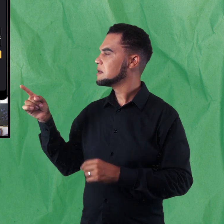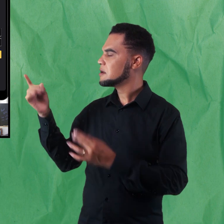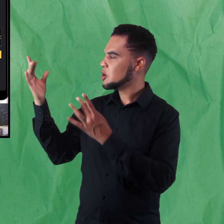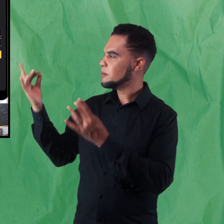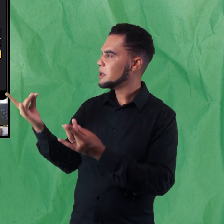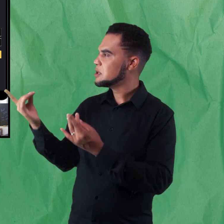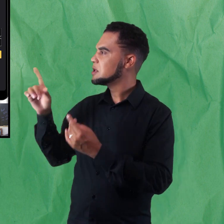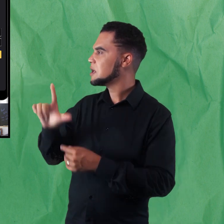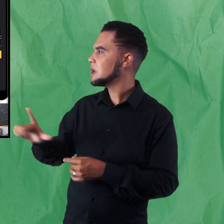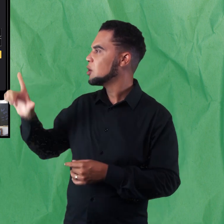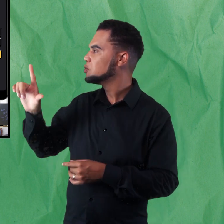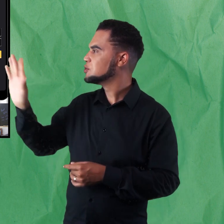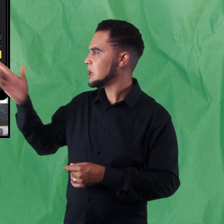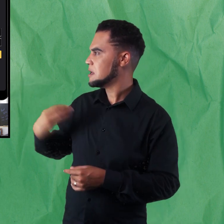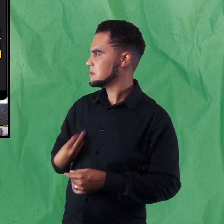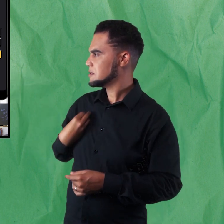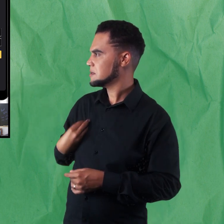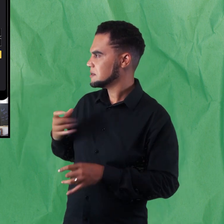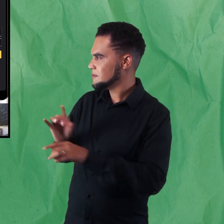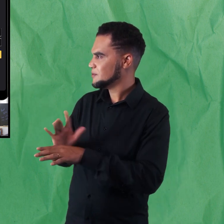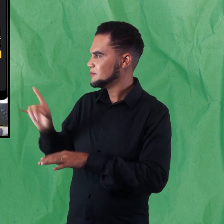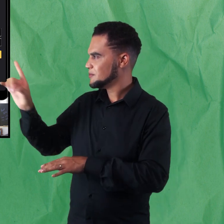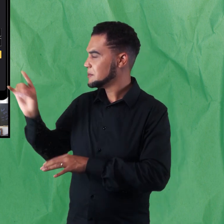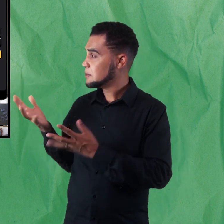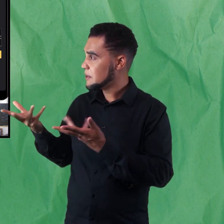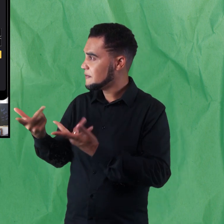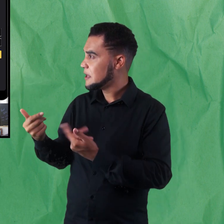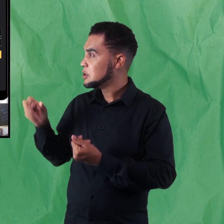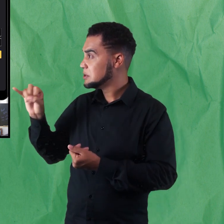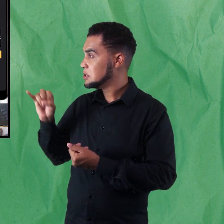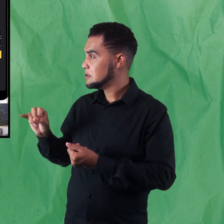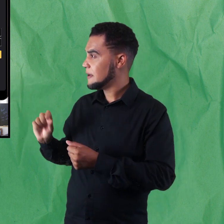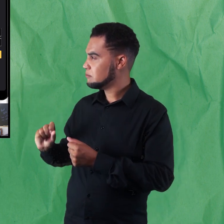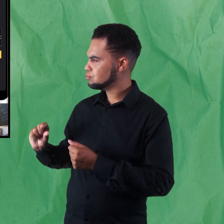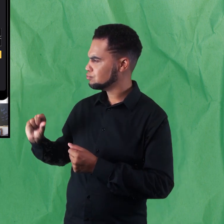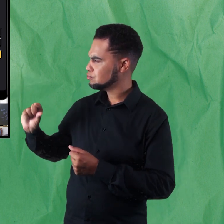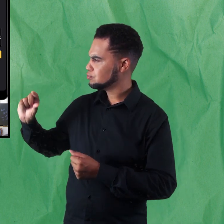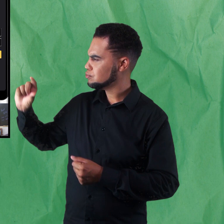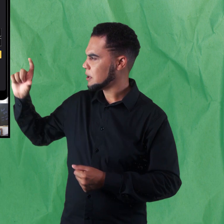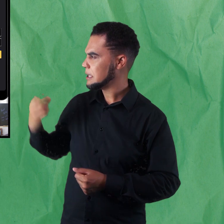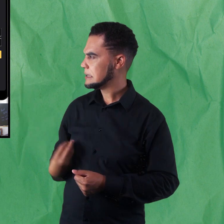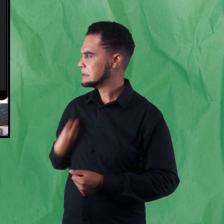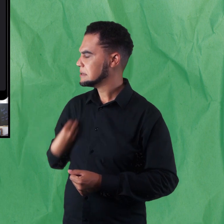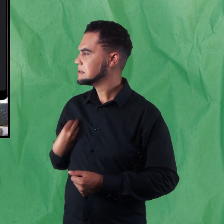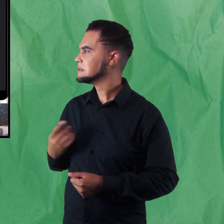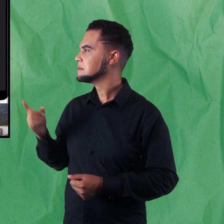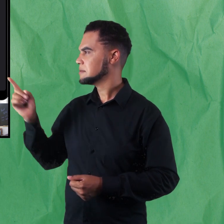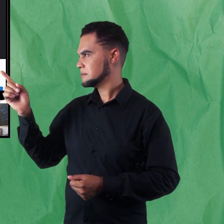Ah, tá, o loading já está aqui. Então, perfeito, né? Se estiver carregando,